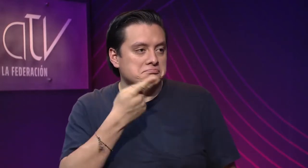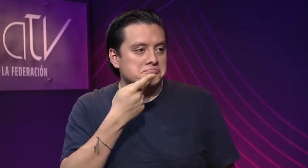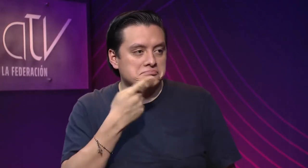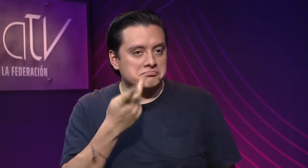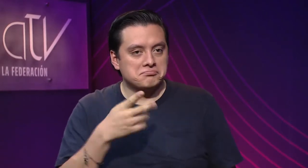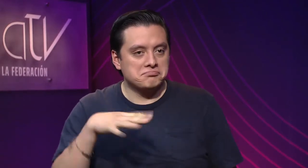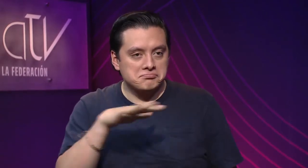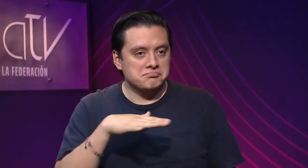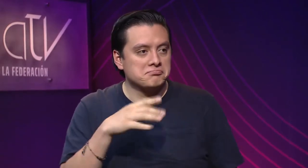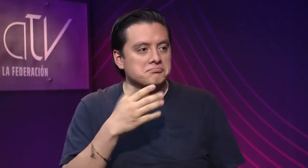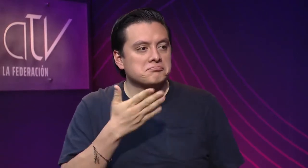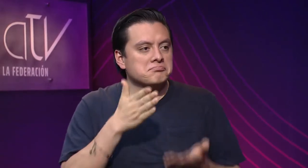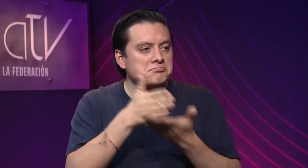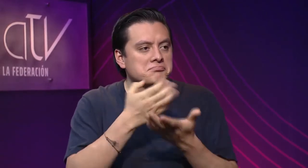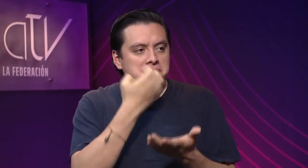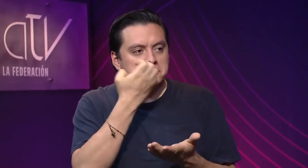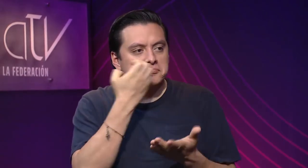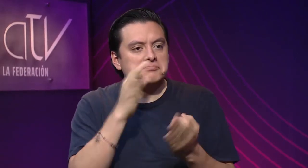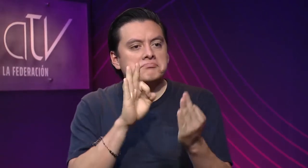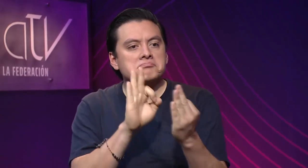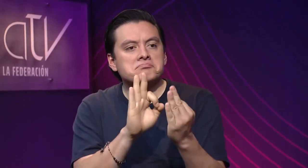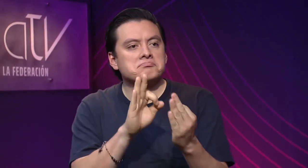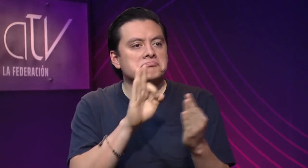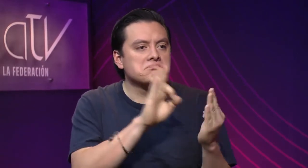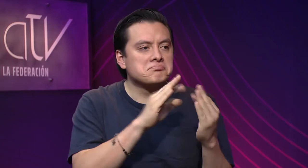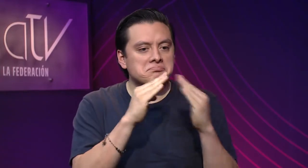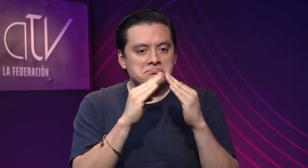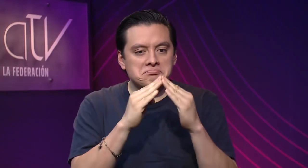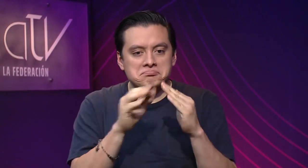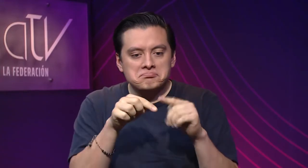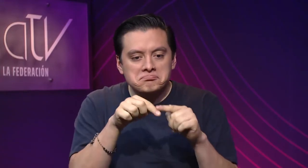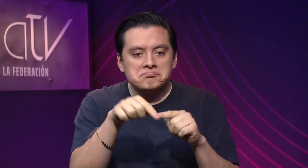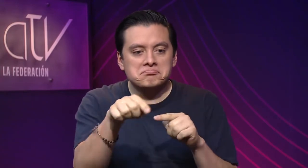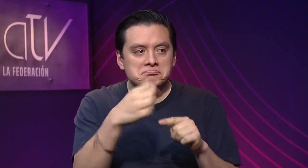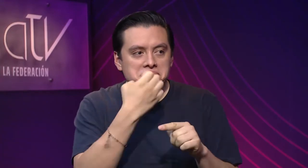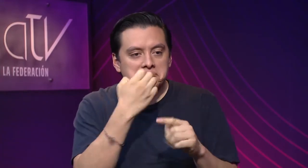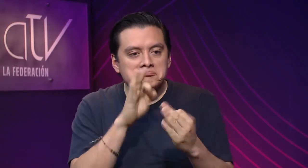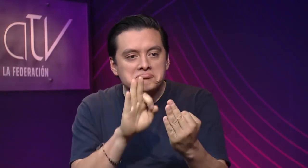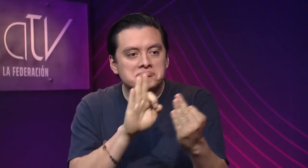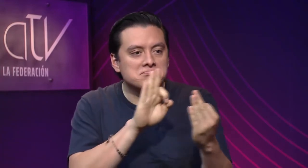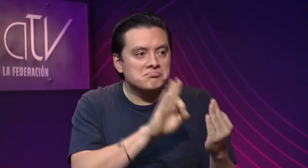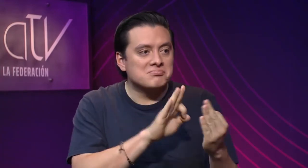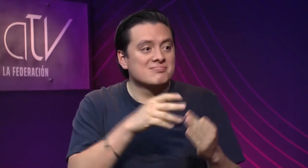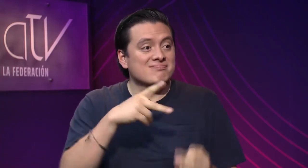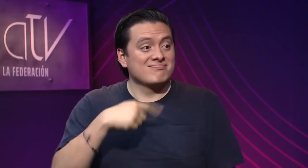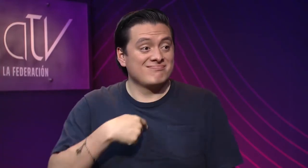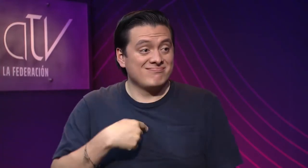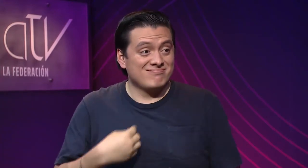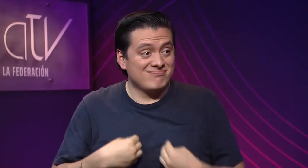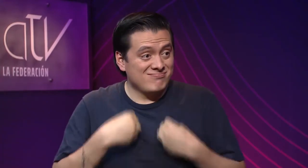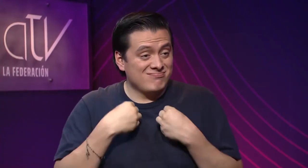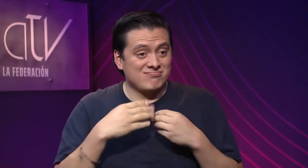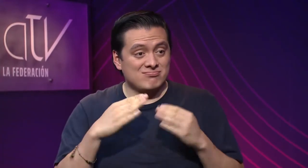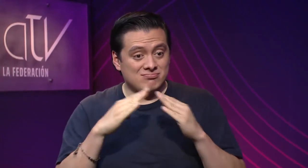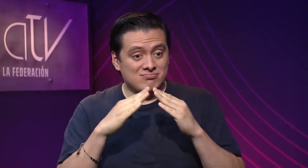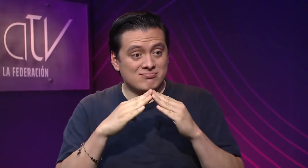La verdad es que lo que yo veo es que las personas oyentes no tienen ningún inconveniente para acceder a niveles superiores de